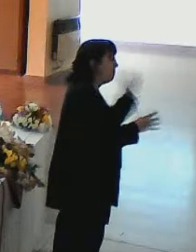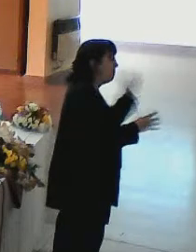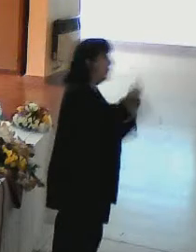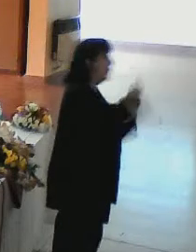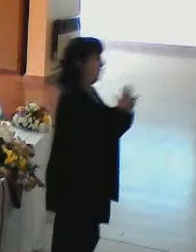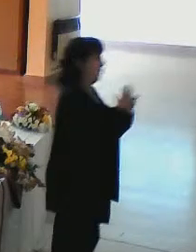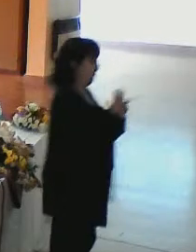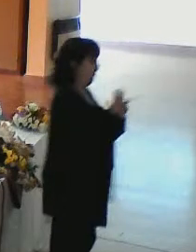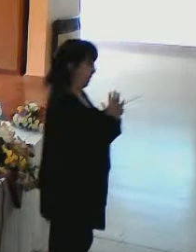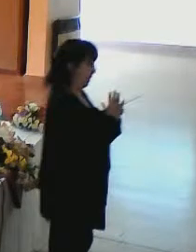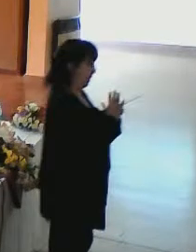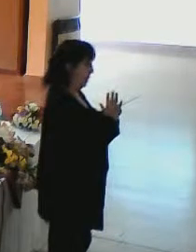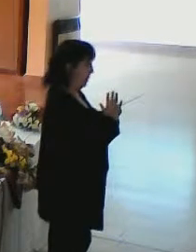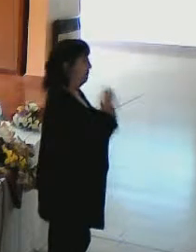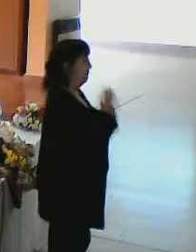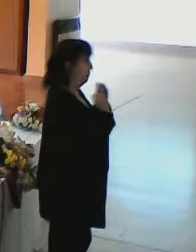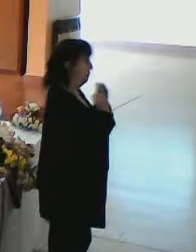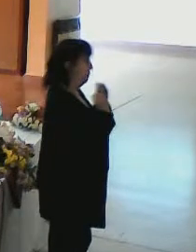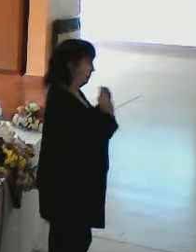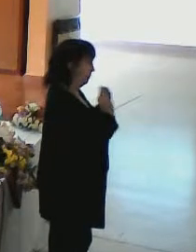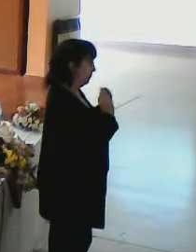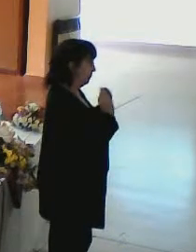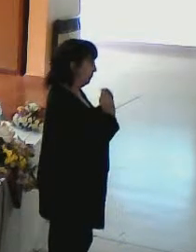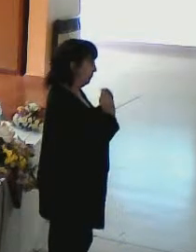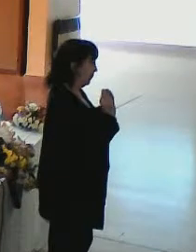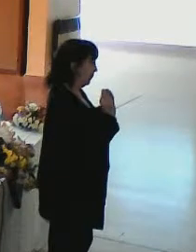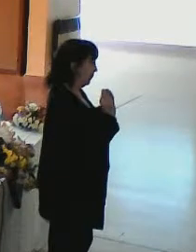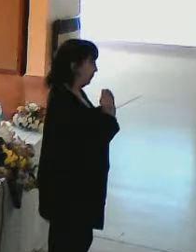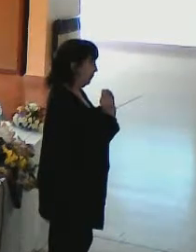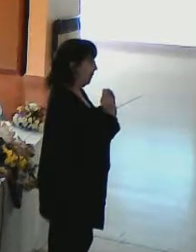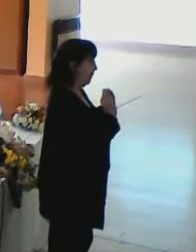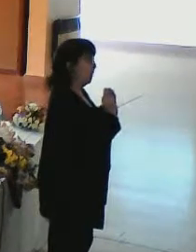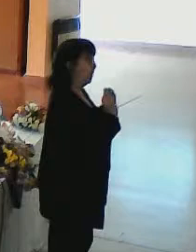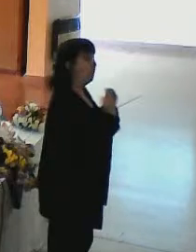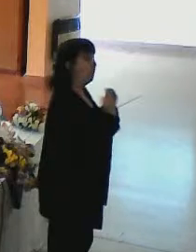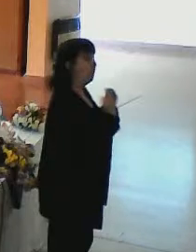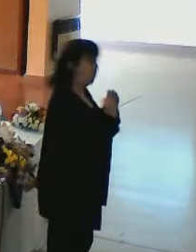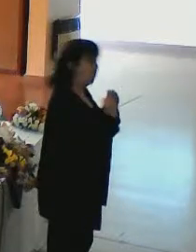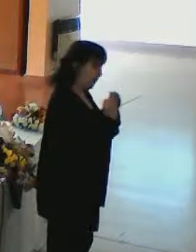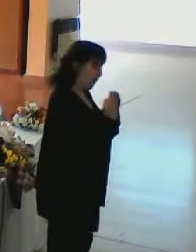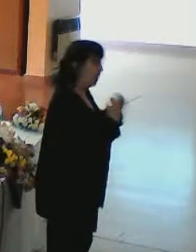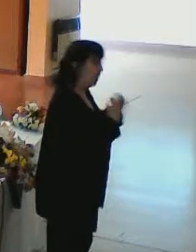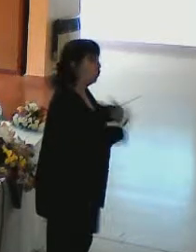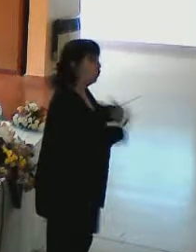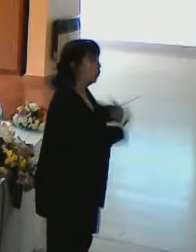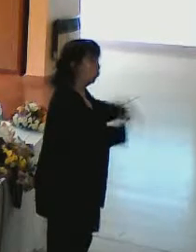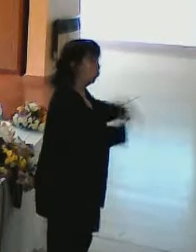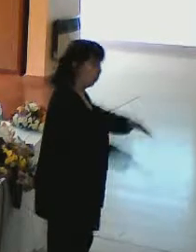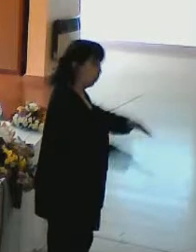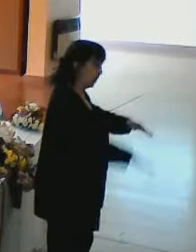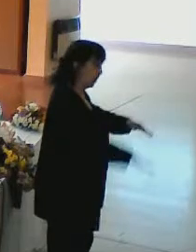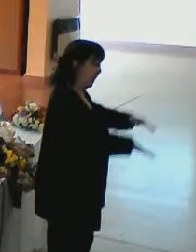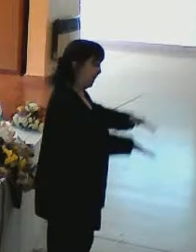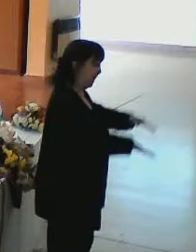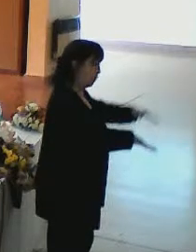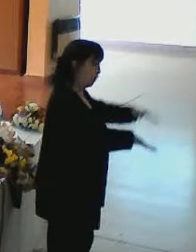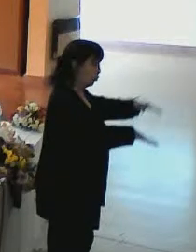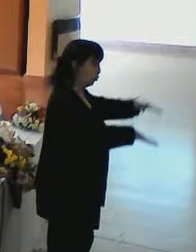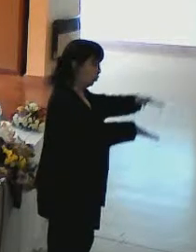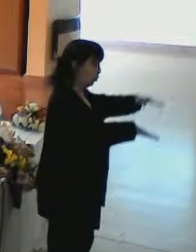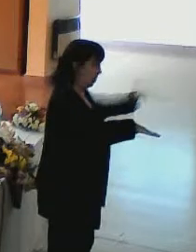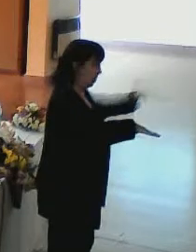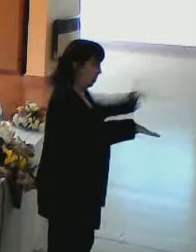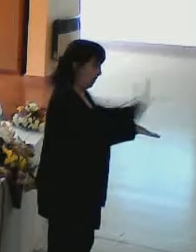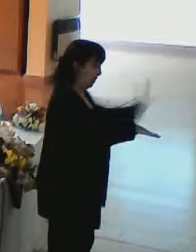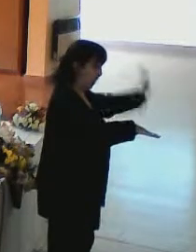Porque librado, todo lo que se deja librado a su libre evolución, ¿sí? Va avanzando,